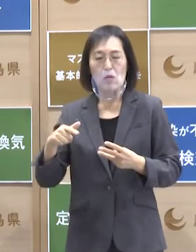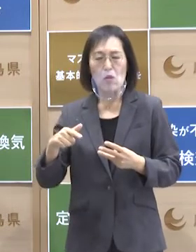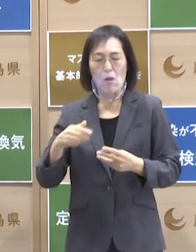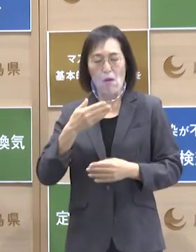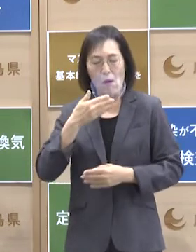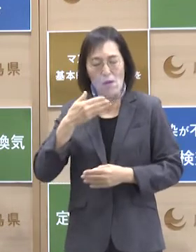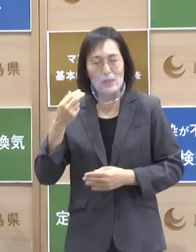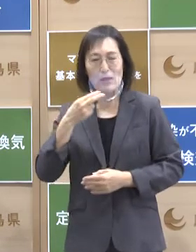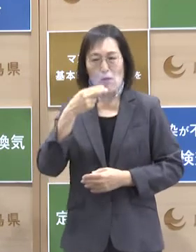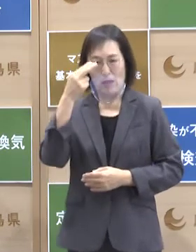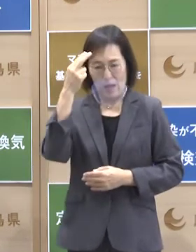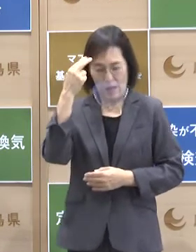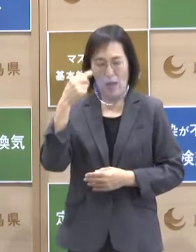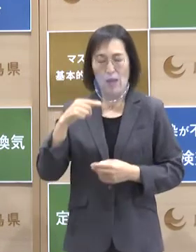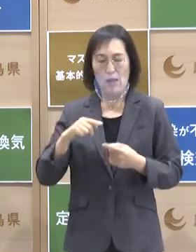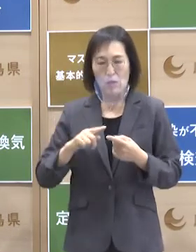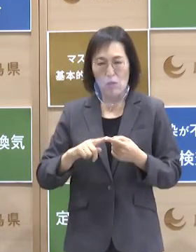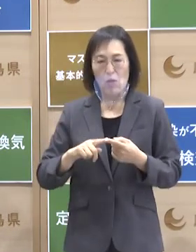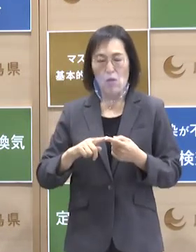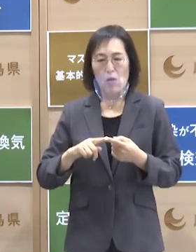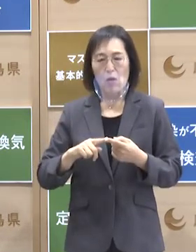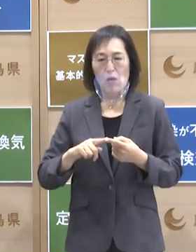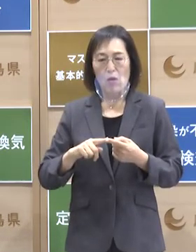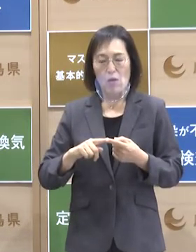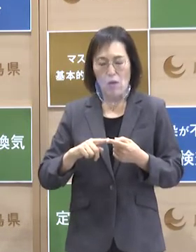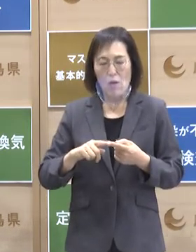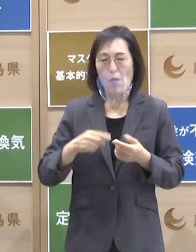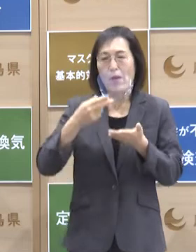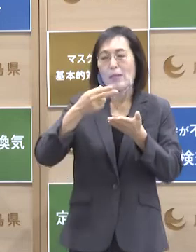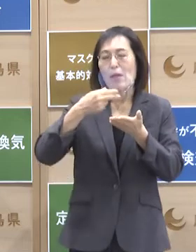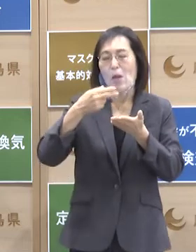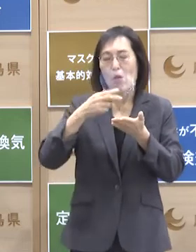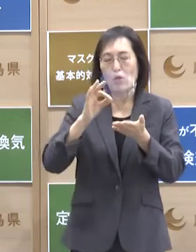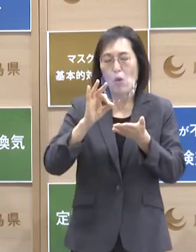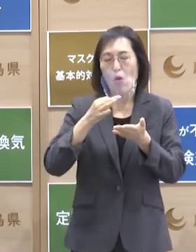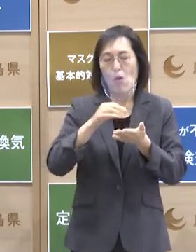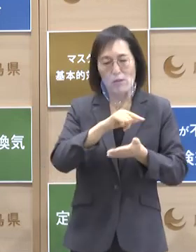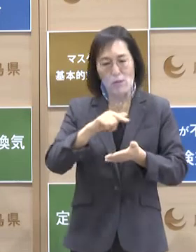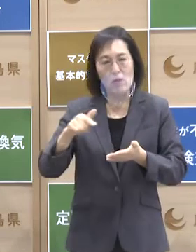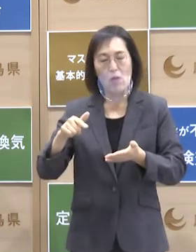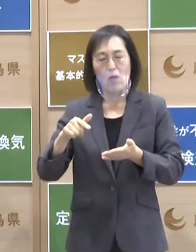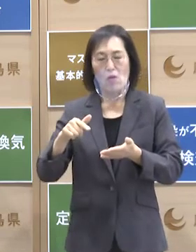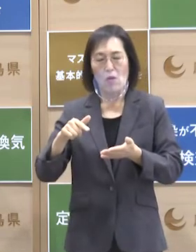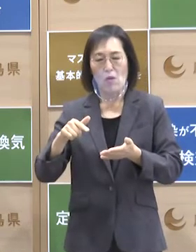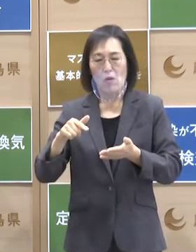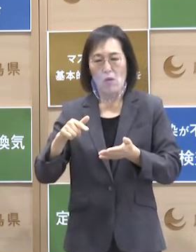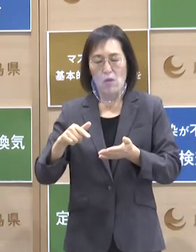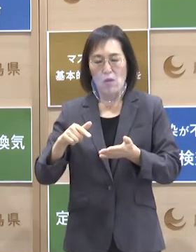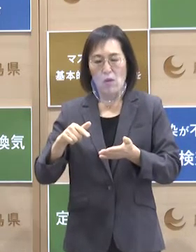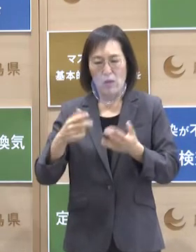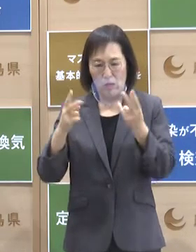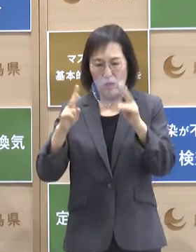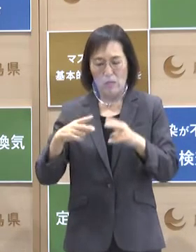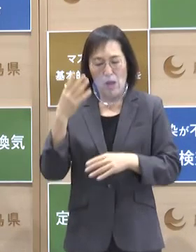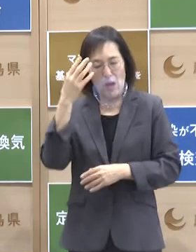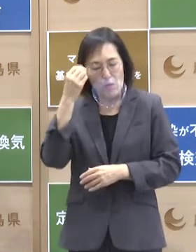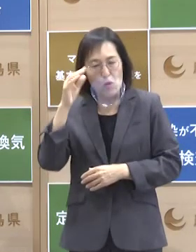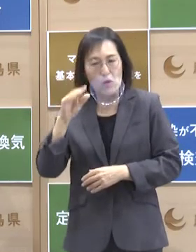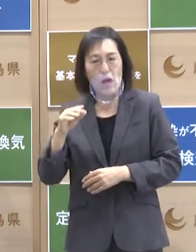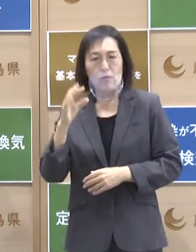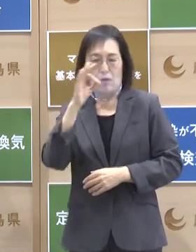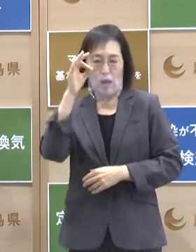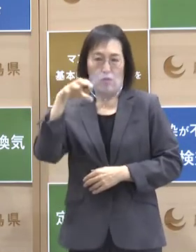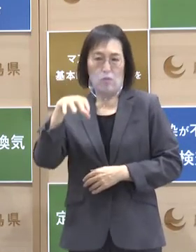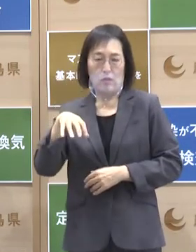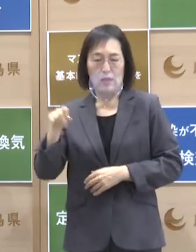しいお酒、それからもちろん美味しい食べ物ですね、で魅力ある観光地とか自然といった発